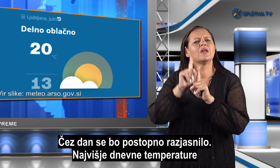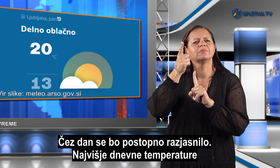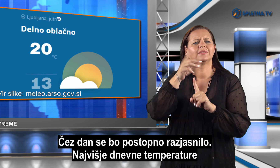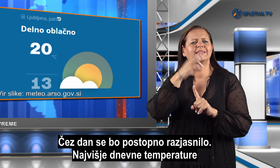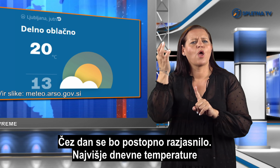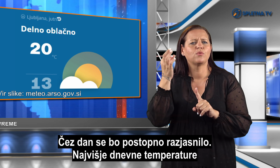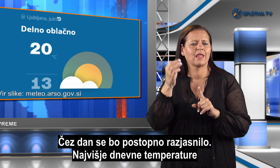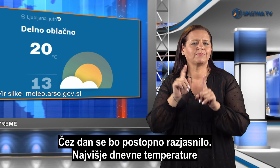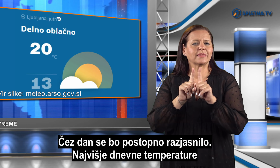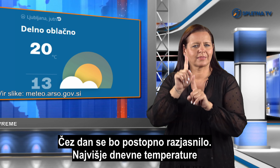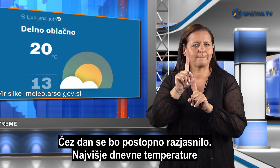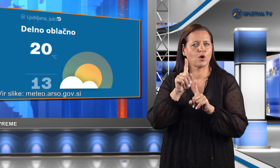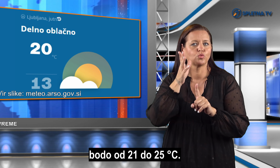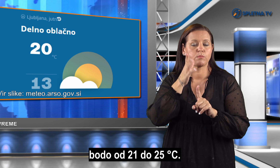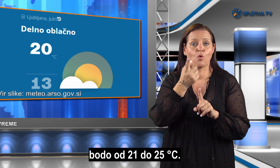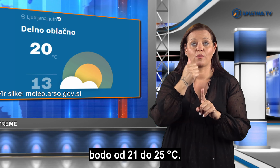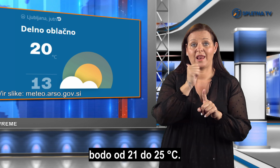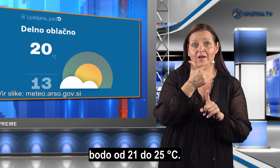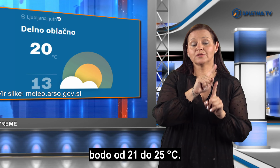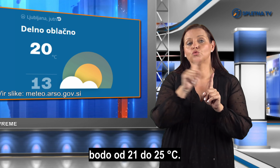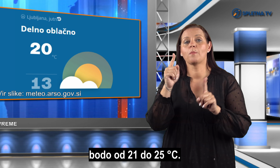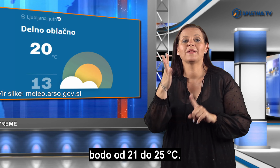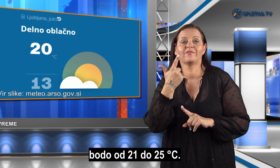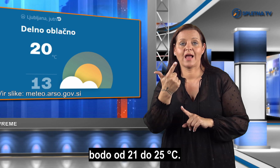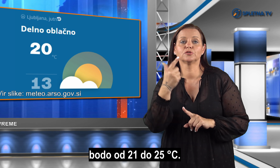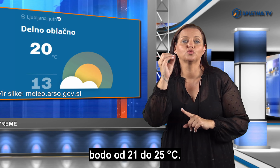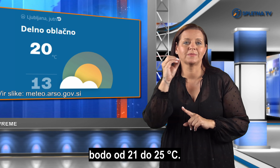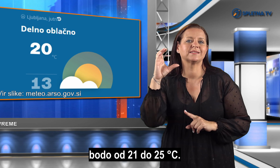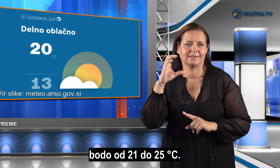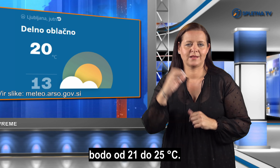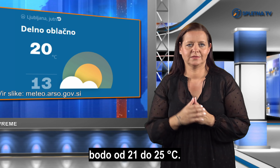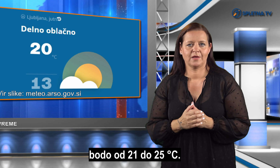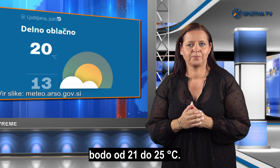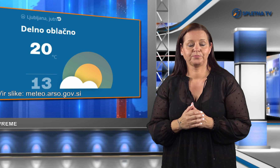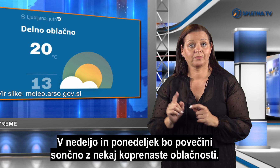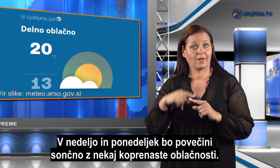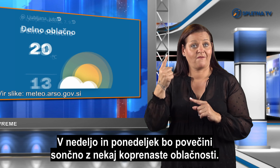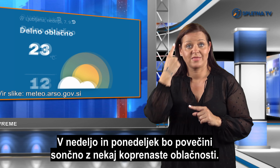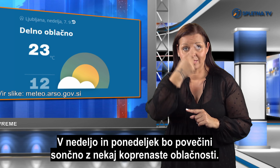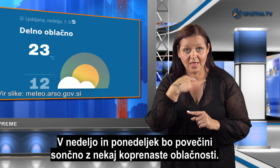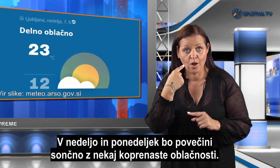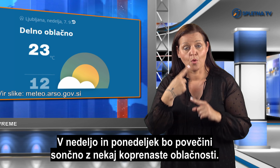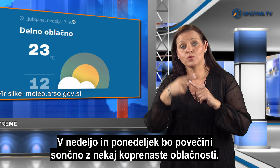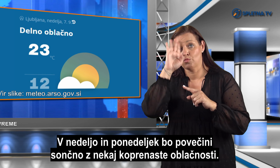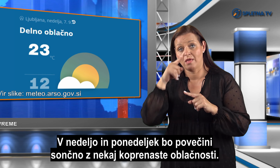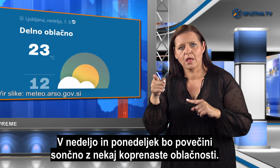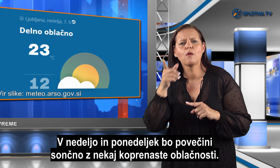Najvišje dnevne temperature bodo od 21 do 25 stopinj Celzija. V nedeljo in ponedeljek bo po